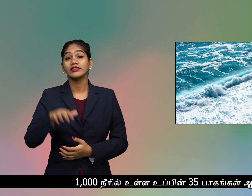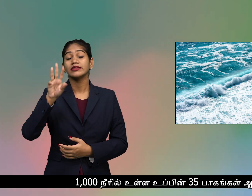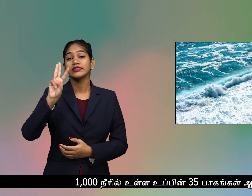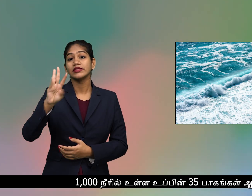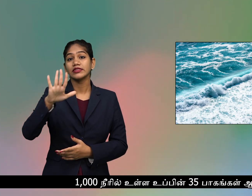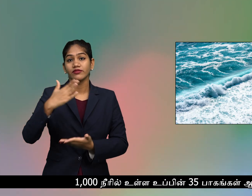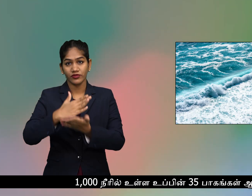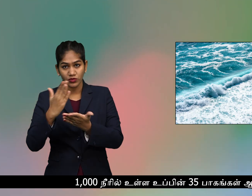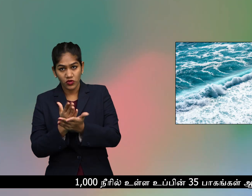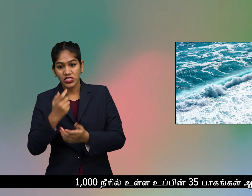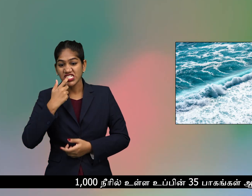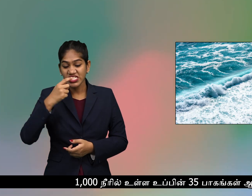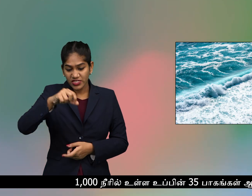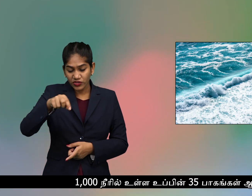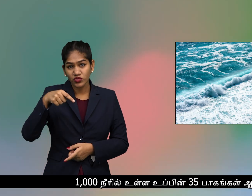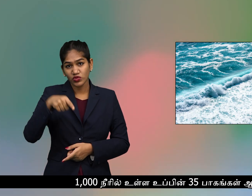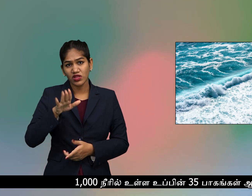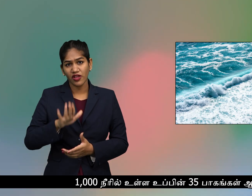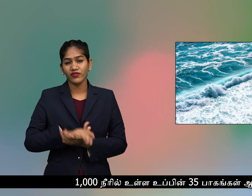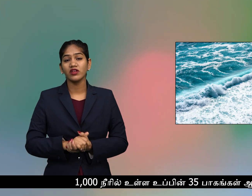உப்பின் 35 பாகங்கள் ஆகும்.